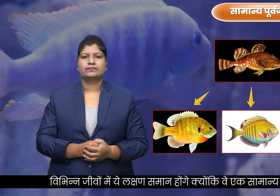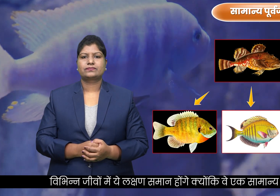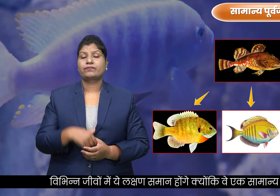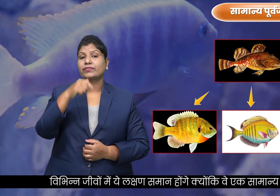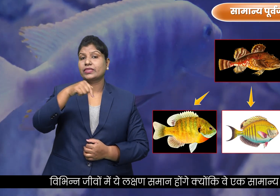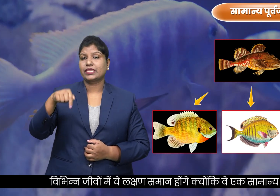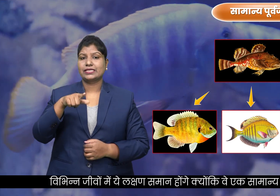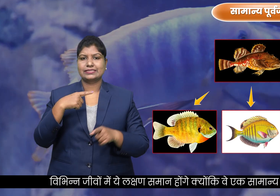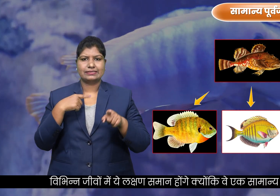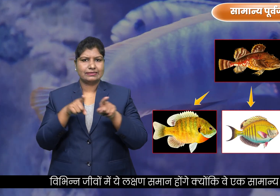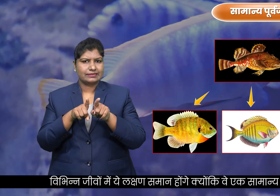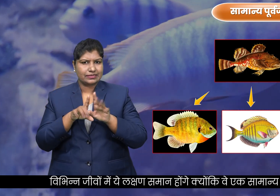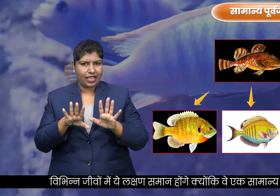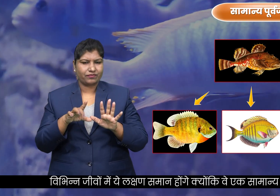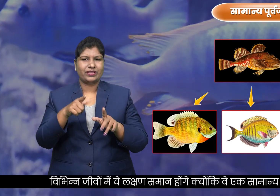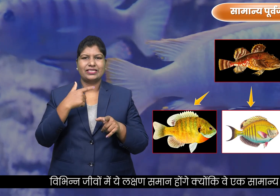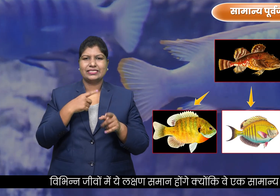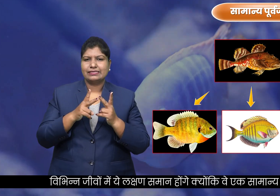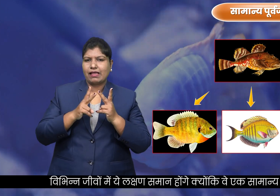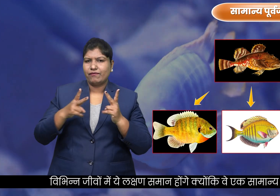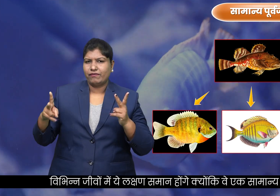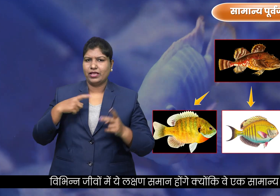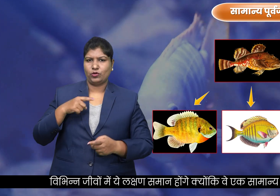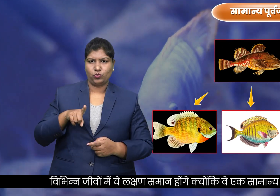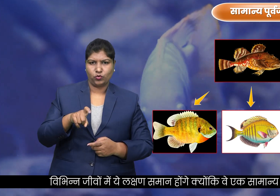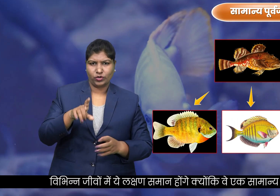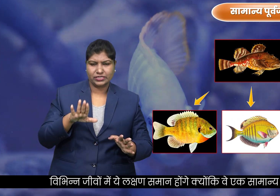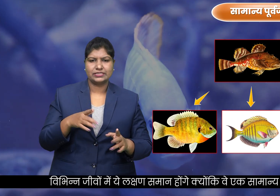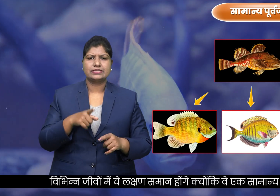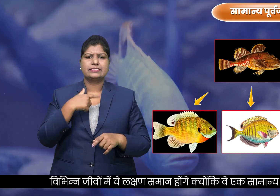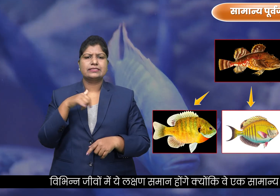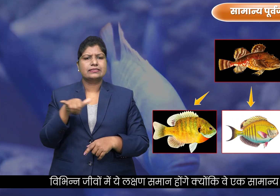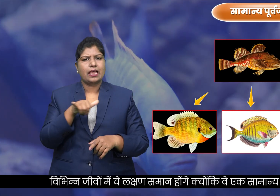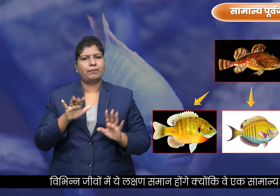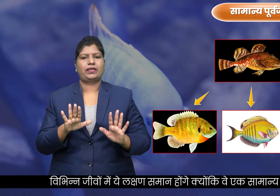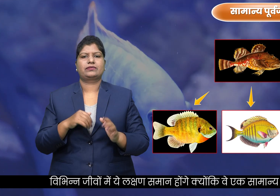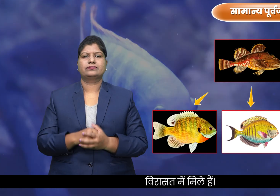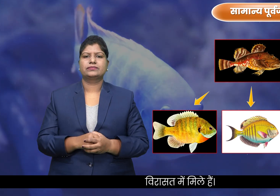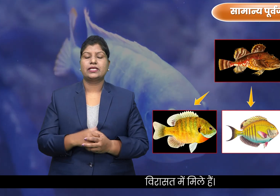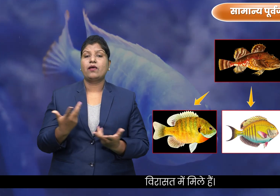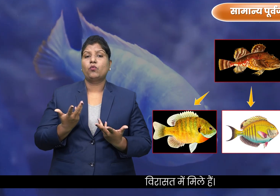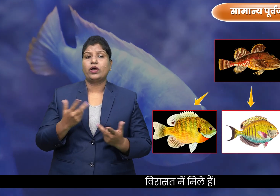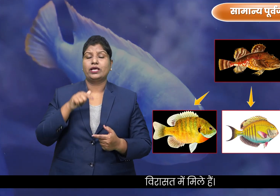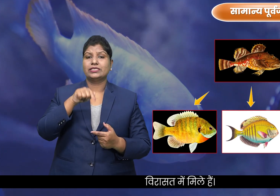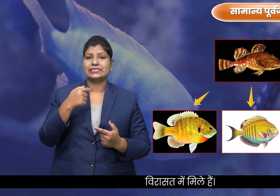विभिन्न जीवों में ये लक्षण समान होंगे क्योंकि वे एक सामान्य पूर्वज से विरासत में मिले हैं।